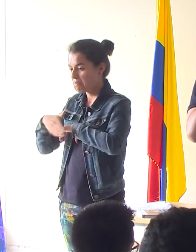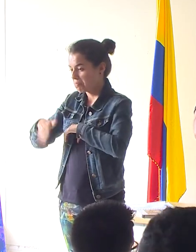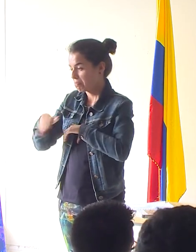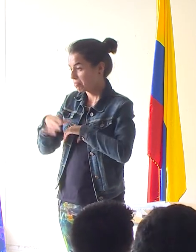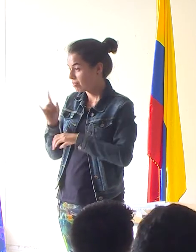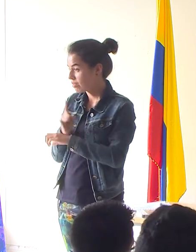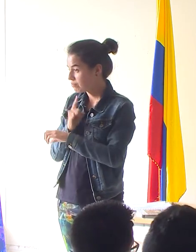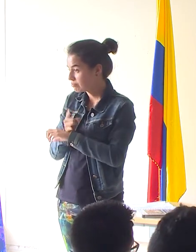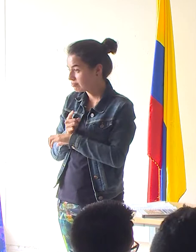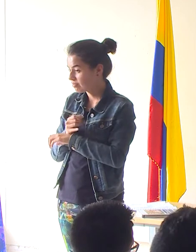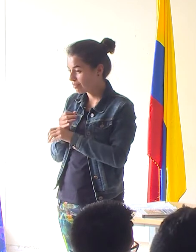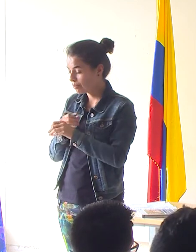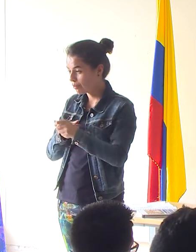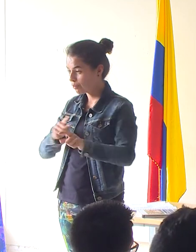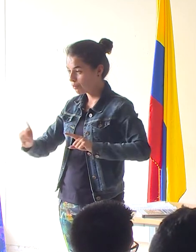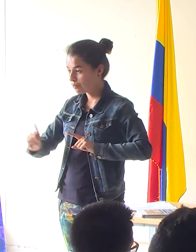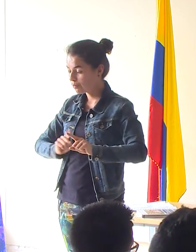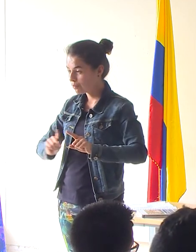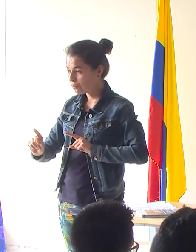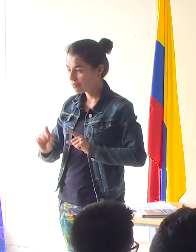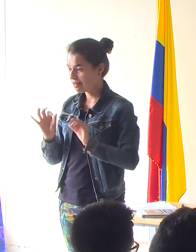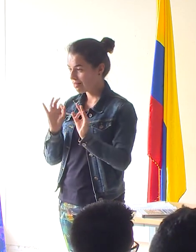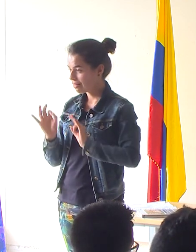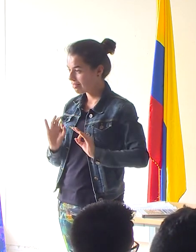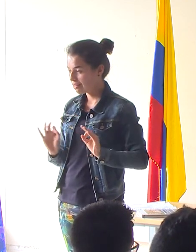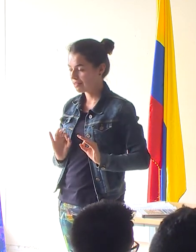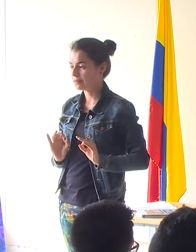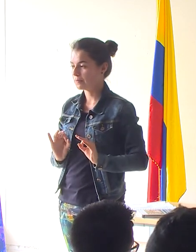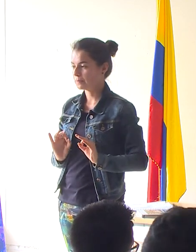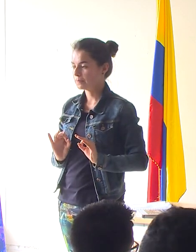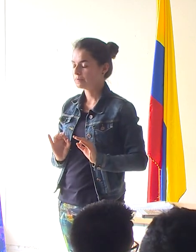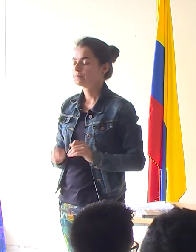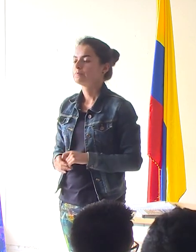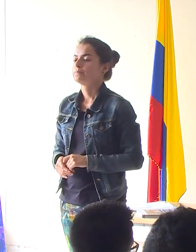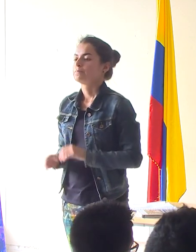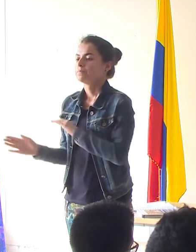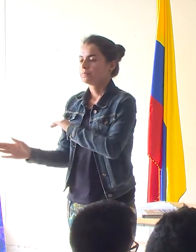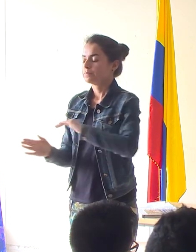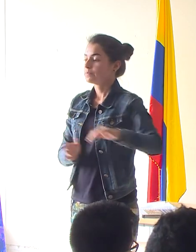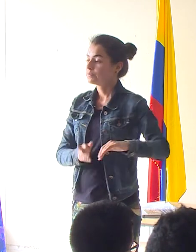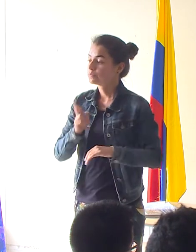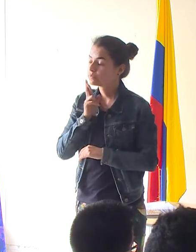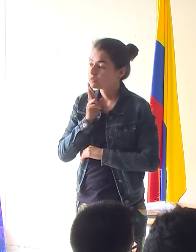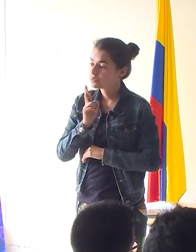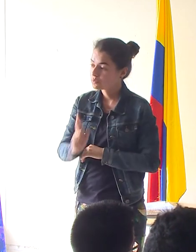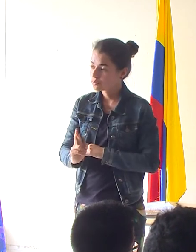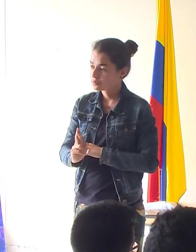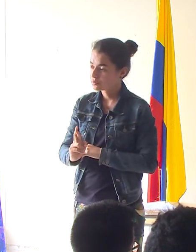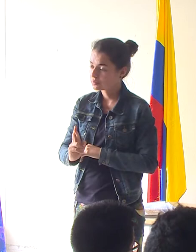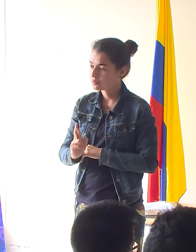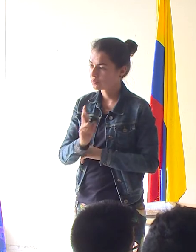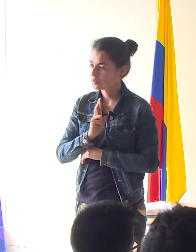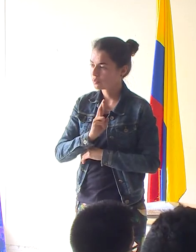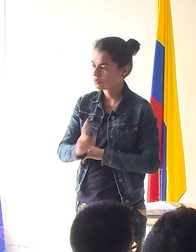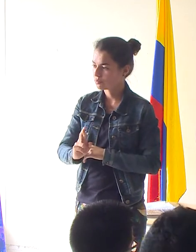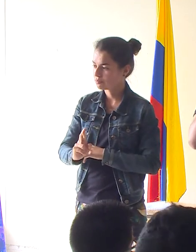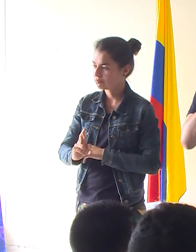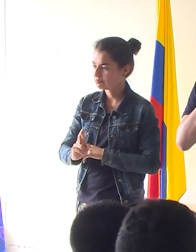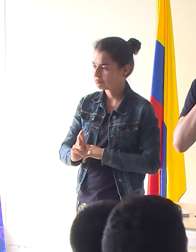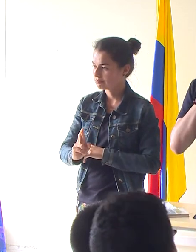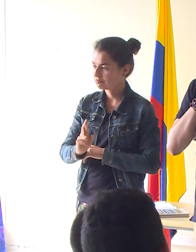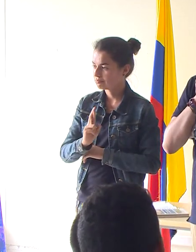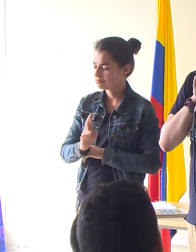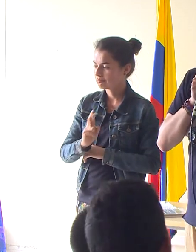sistemático se relaciona directamente y el sur es a ese sur salvaje como la